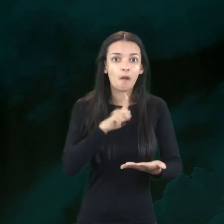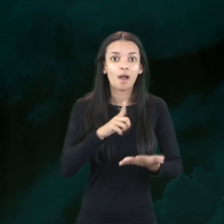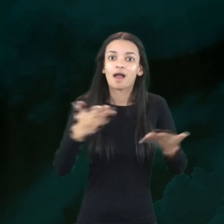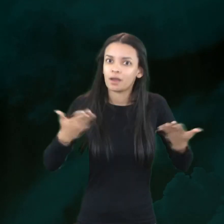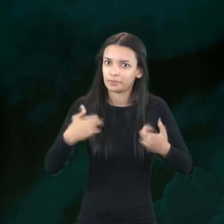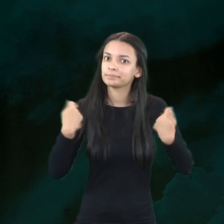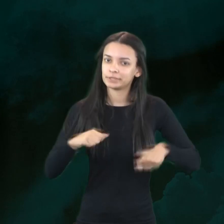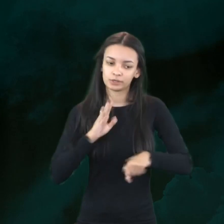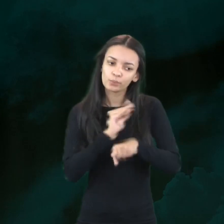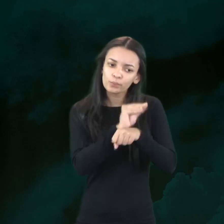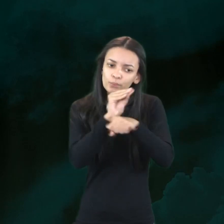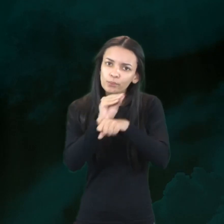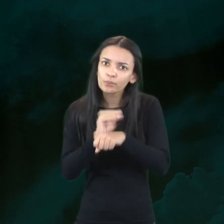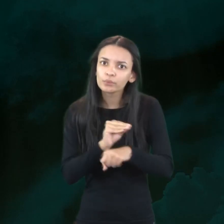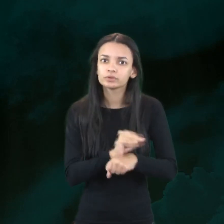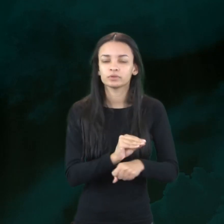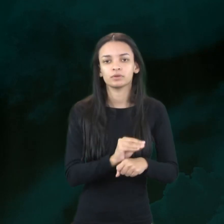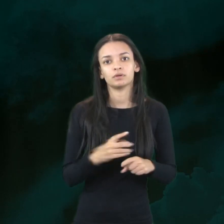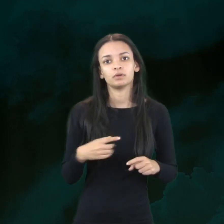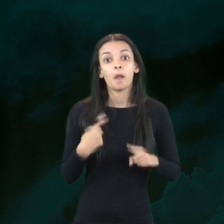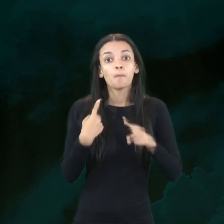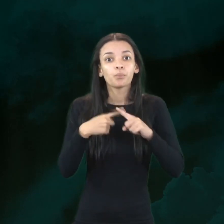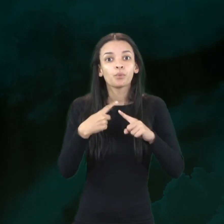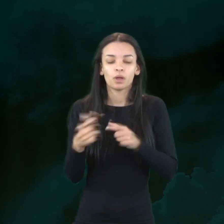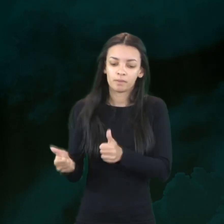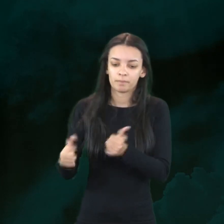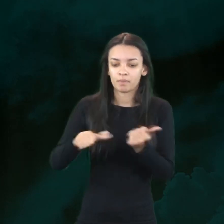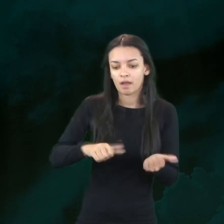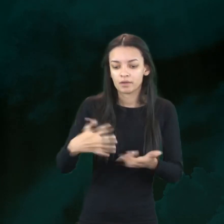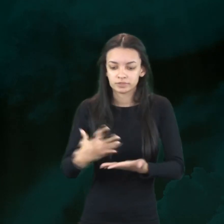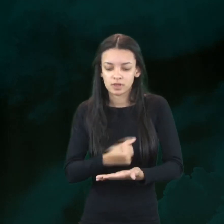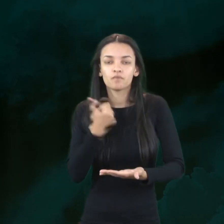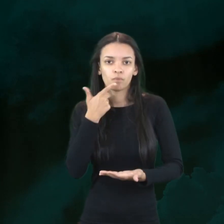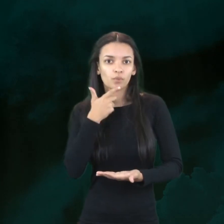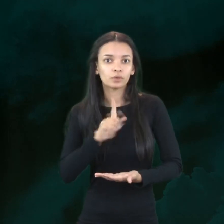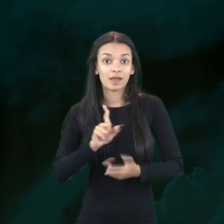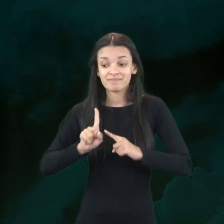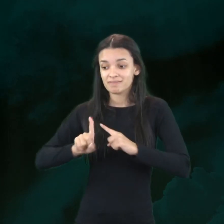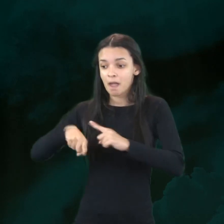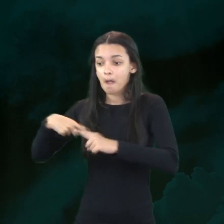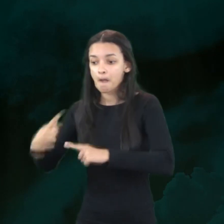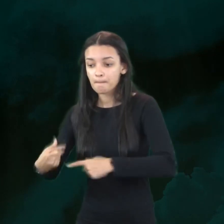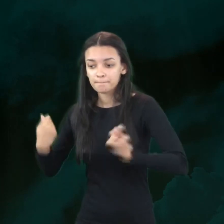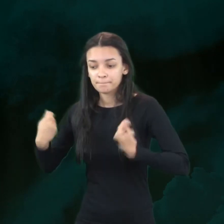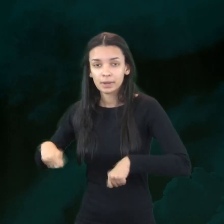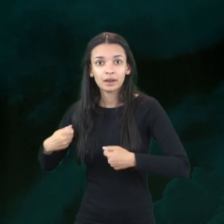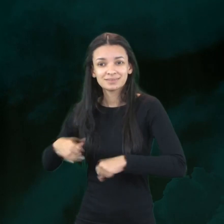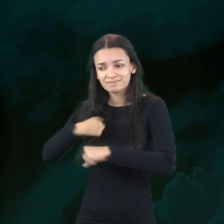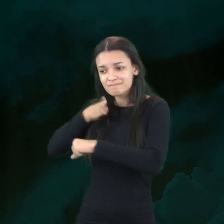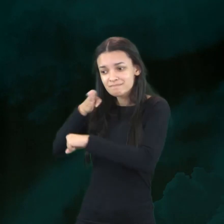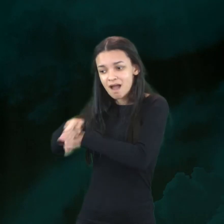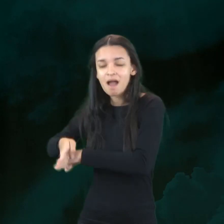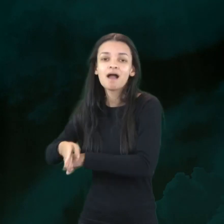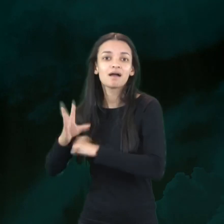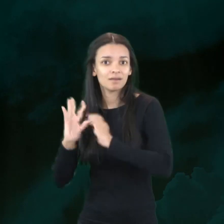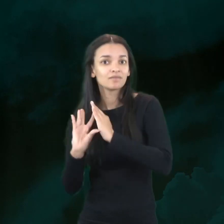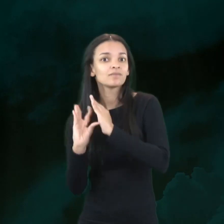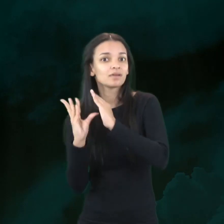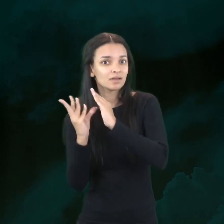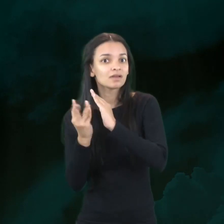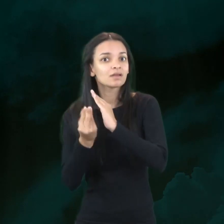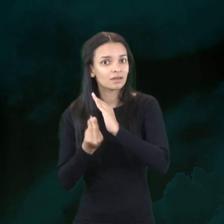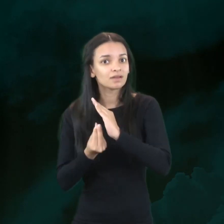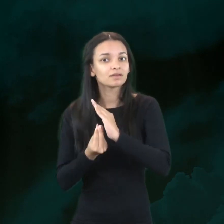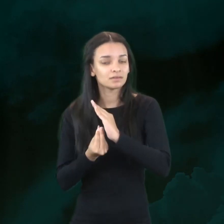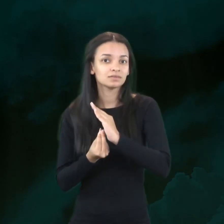da igreja. Depois de serem salvas, todas essas pessoas precisam ser parte dessa igreja. A